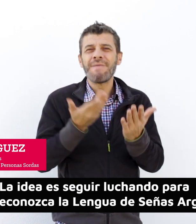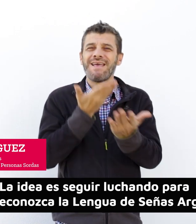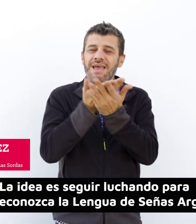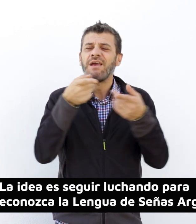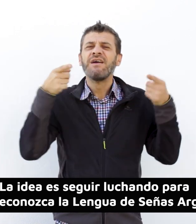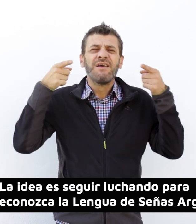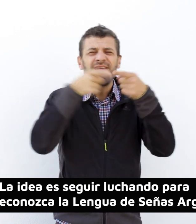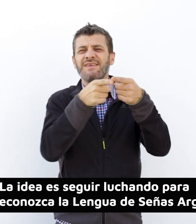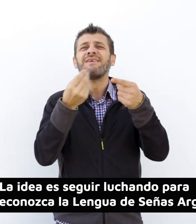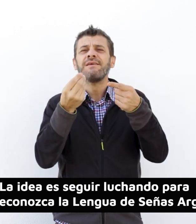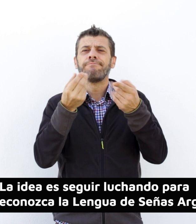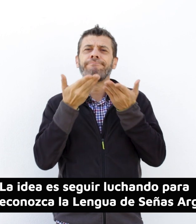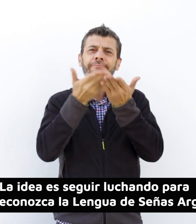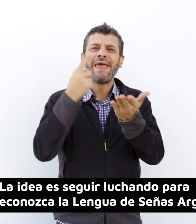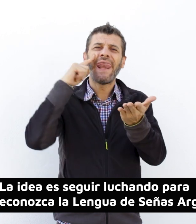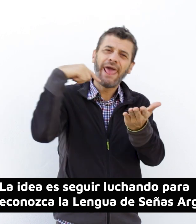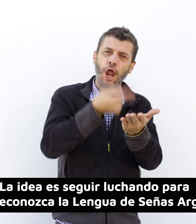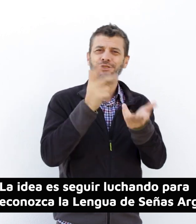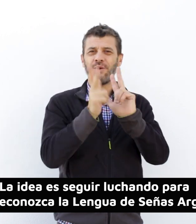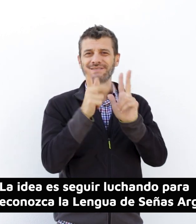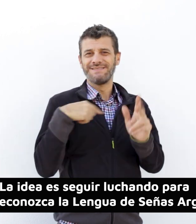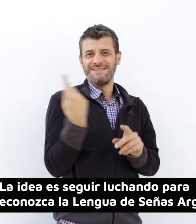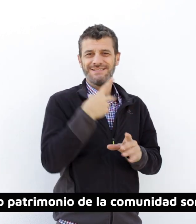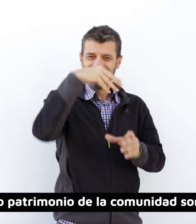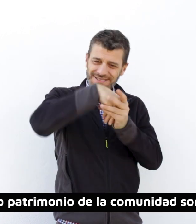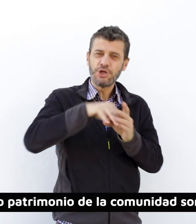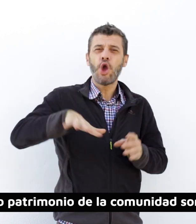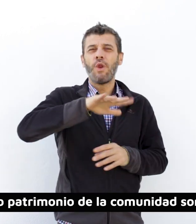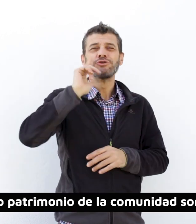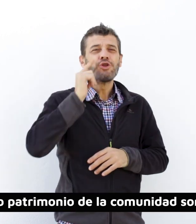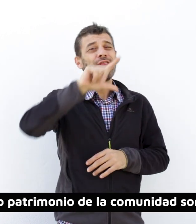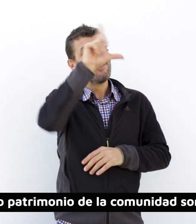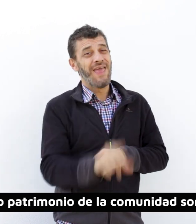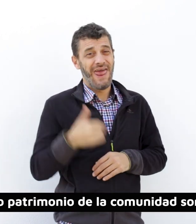es seguir luchando para que se reconozca la lengua de señas argentina como patrimonio de la comunidad sorda.